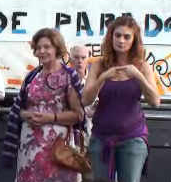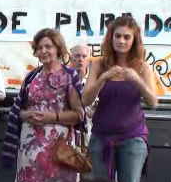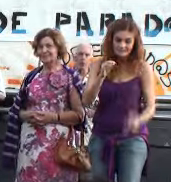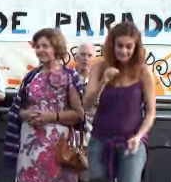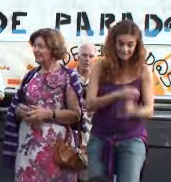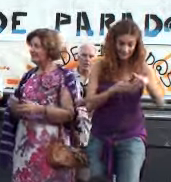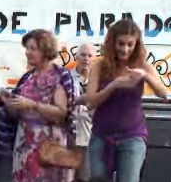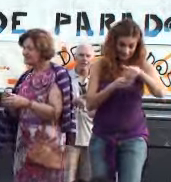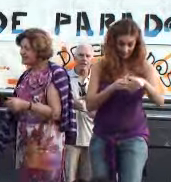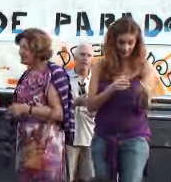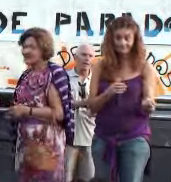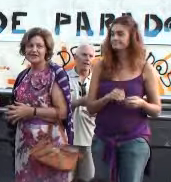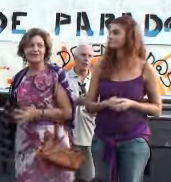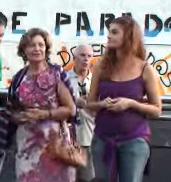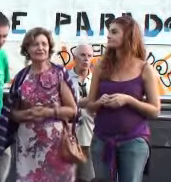Estas son